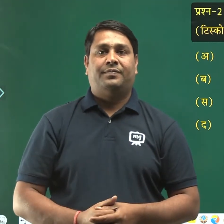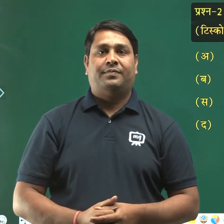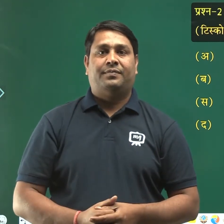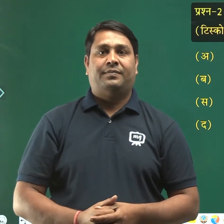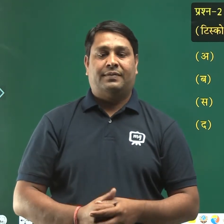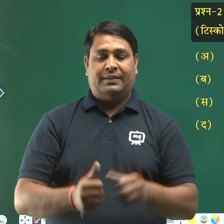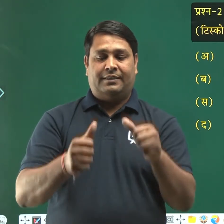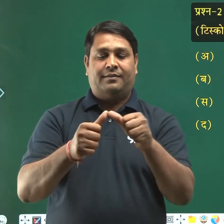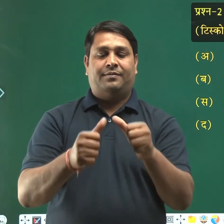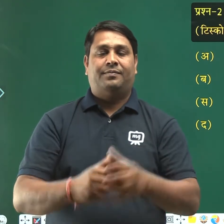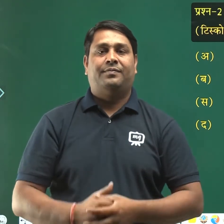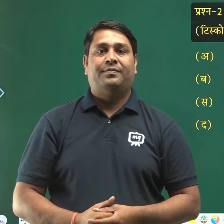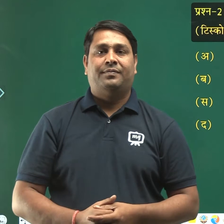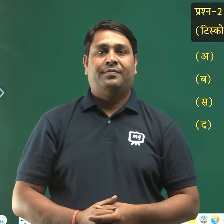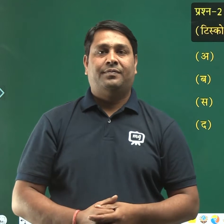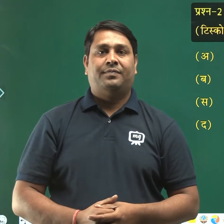ए